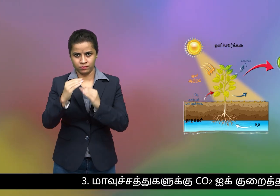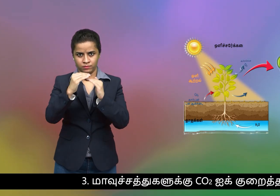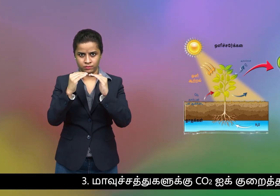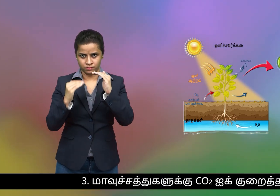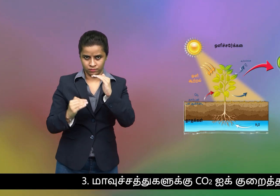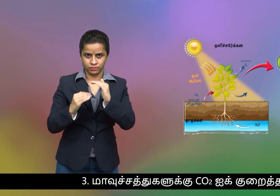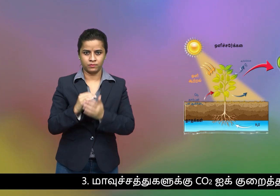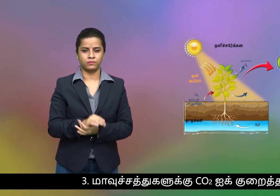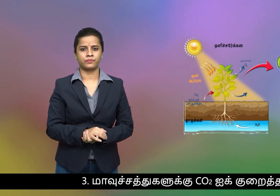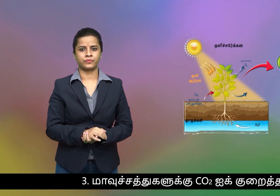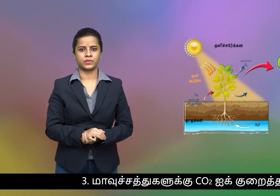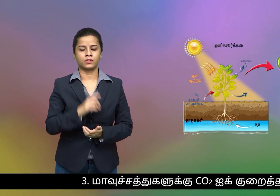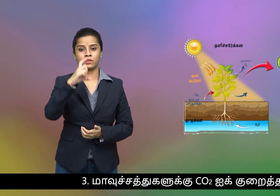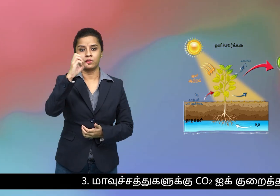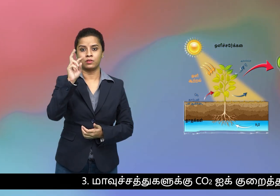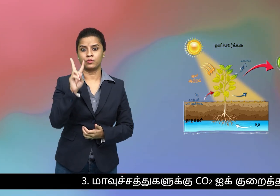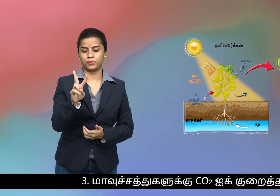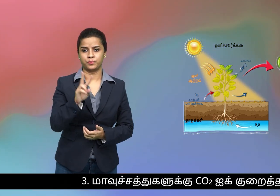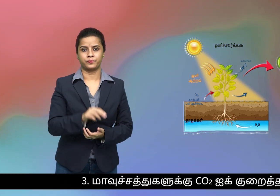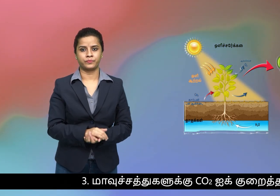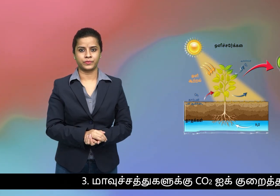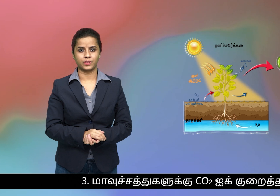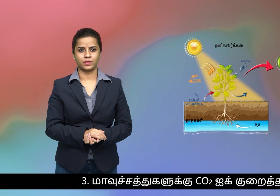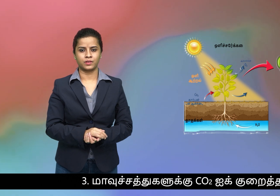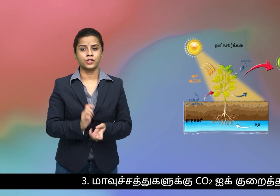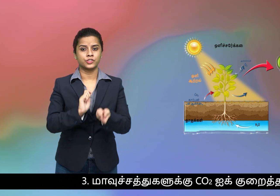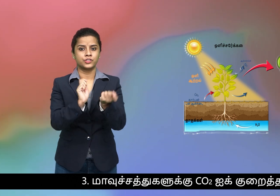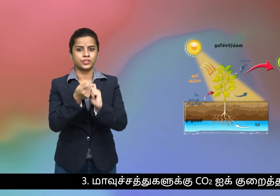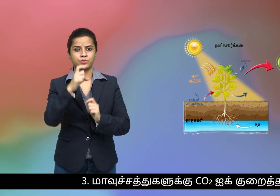சத்துகளுக்கு CO2 ஐ குறைத்தல்,